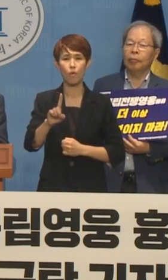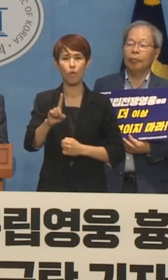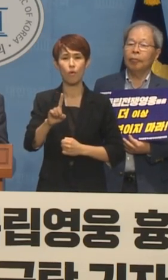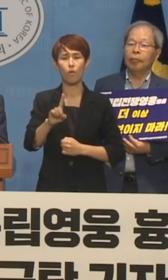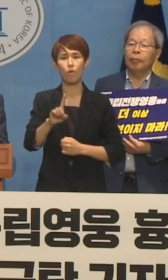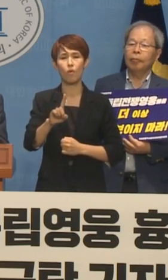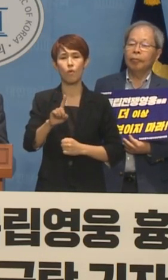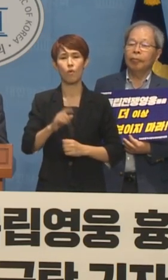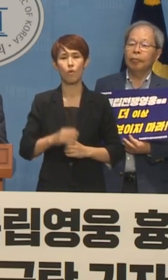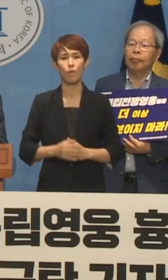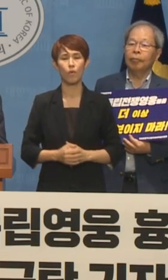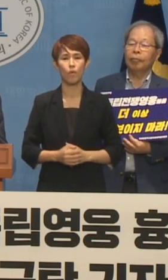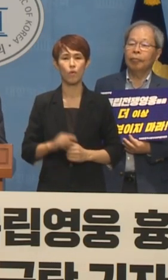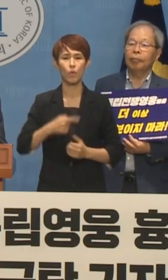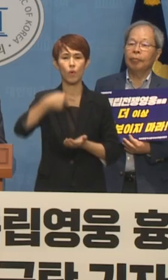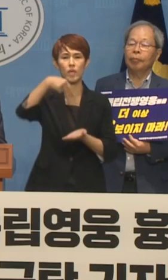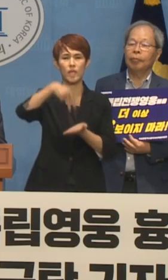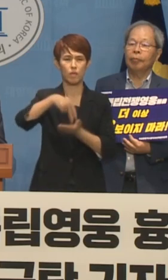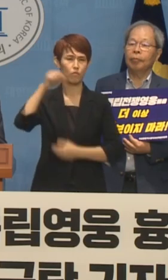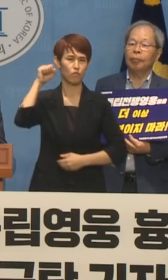국방경비사관학교가 아니라